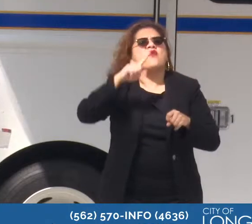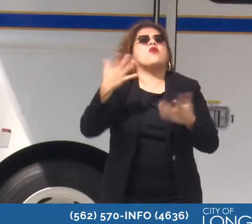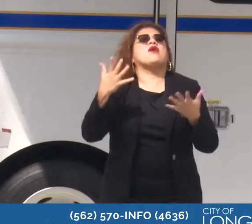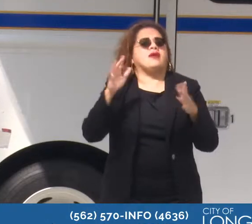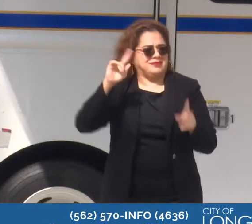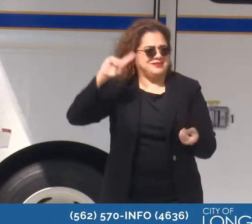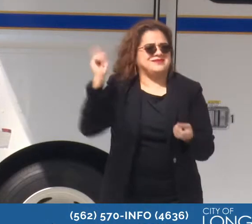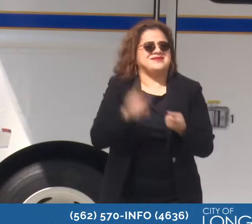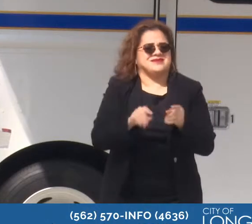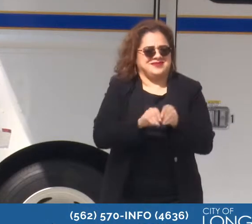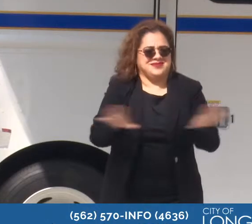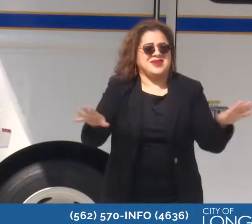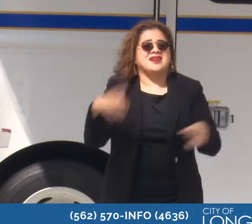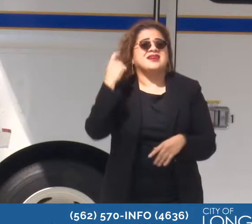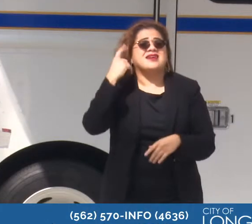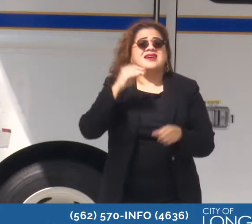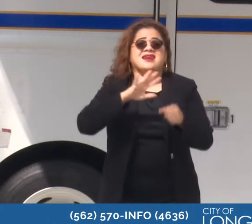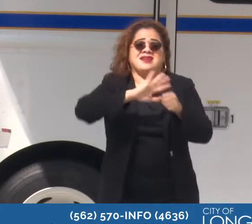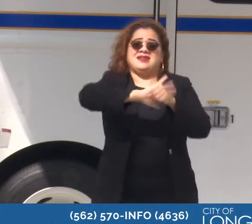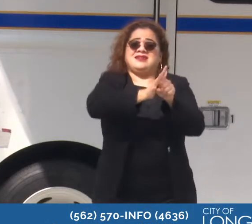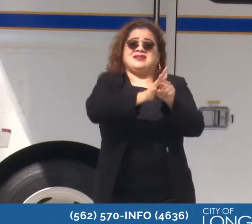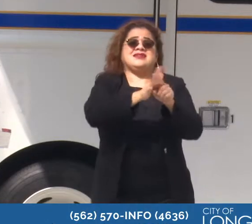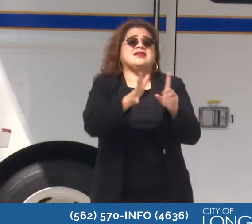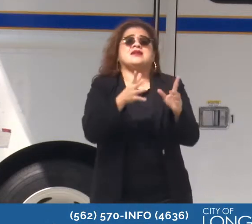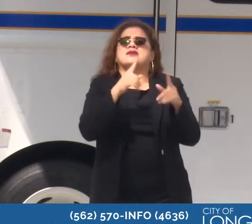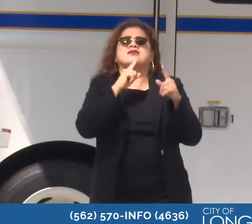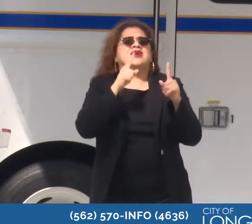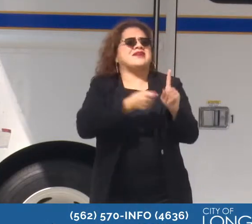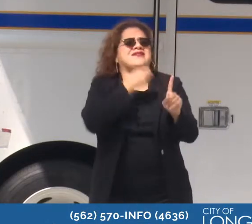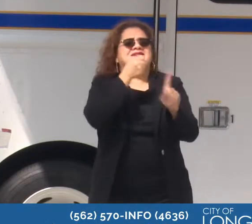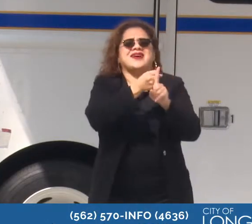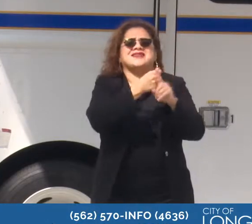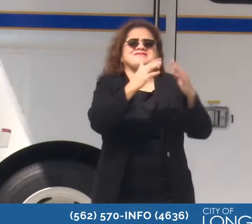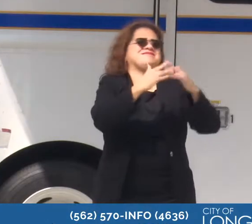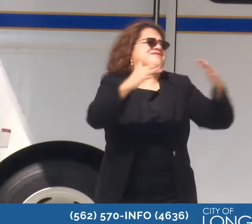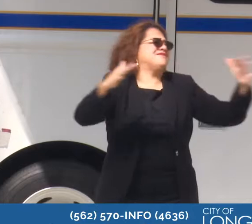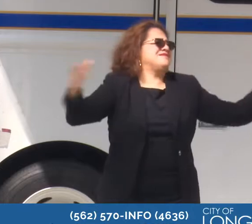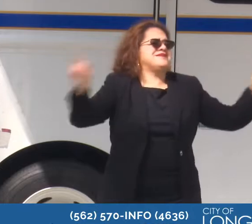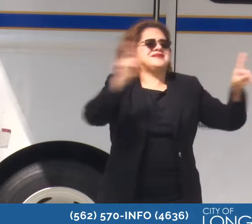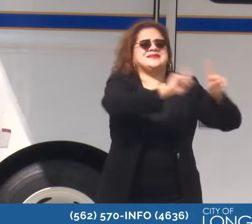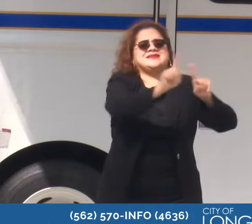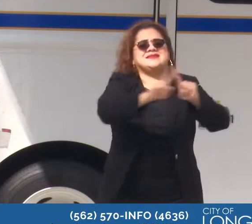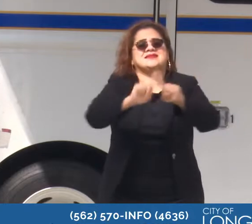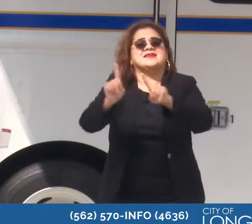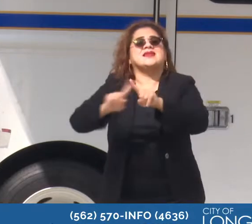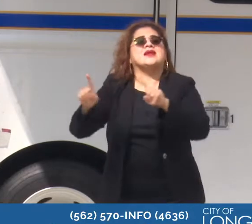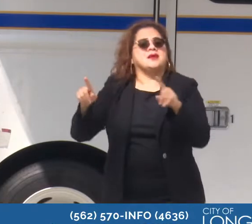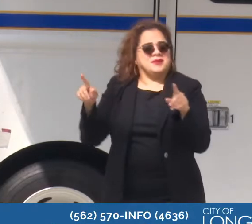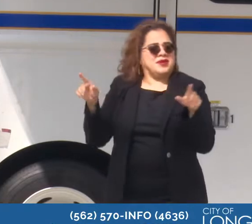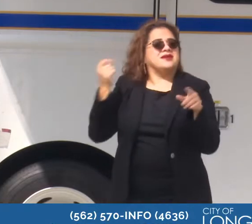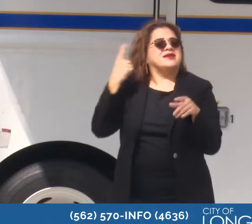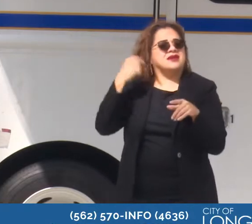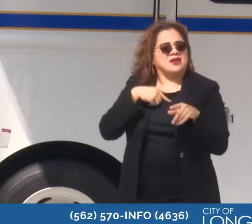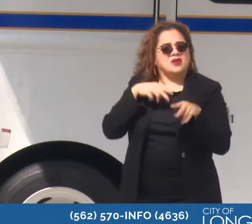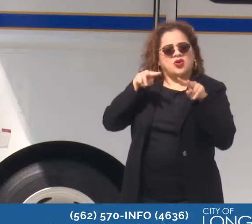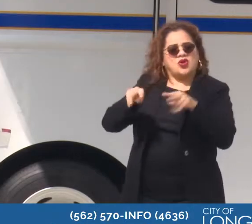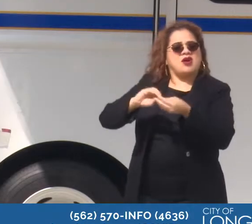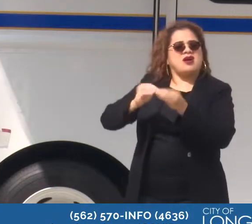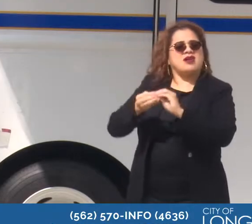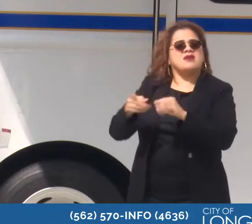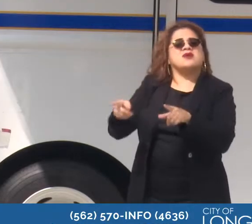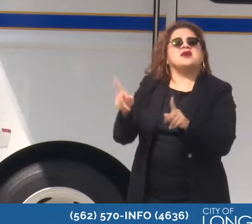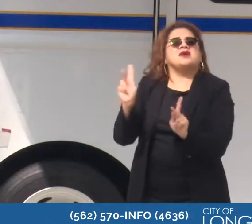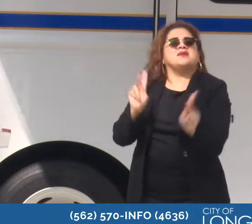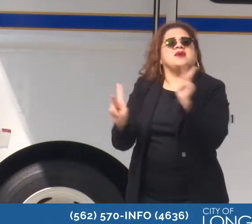COVID-19 no discrimina. Sin embargo, la comunidad inmigrante y las comunidades de colores siempre están sufriendo